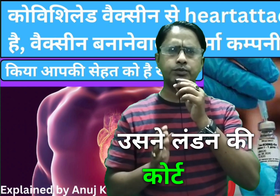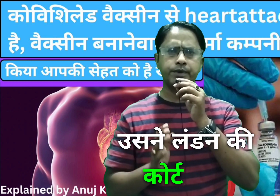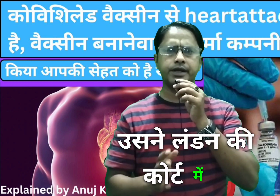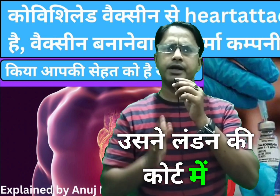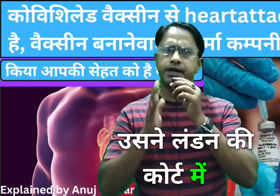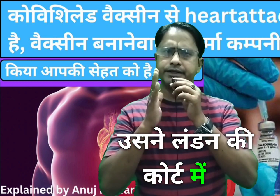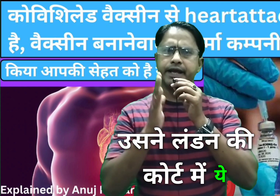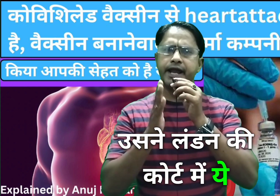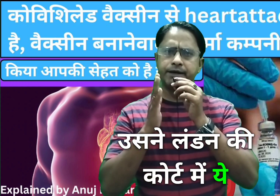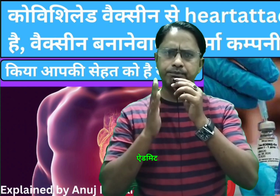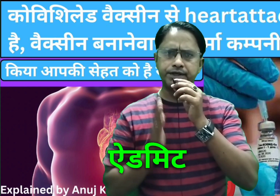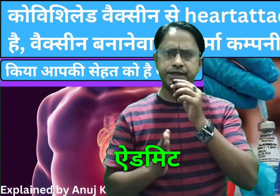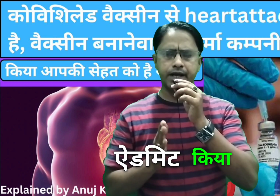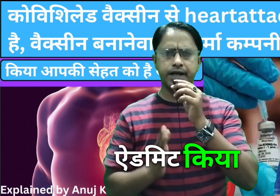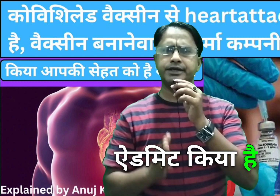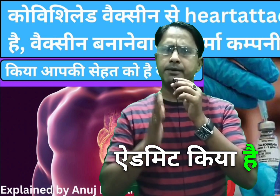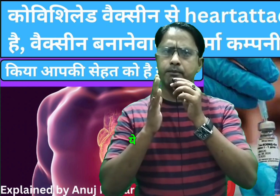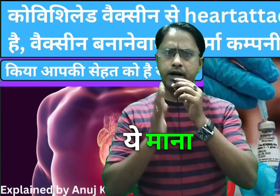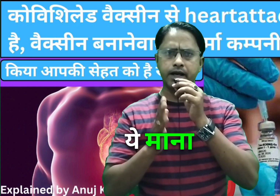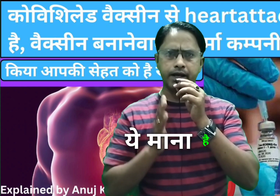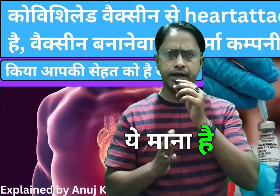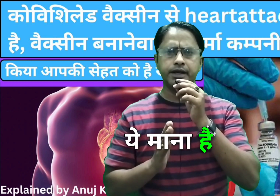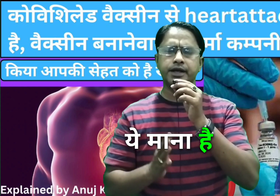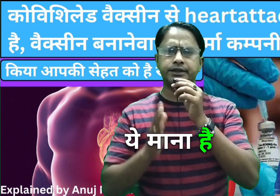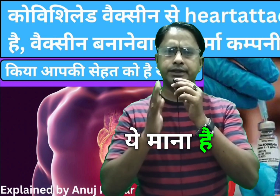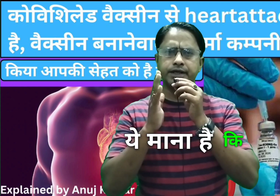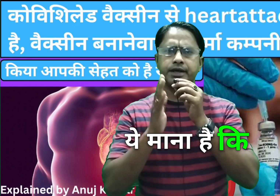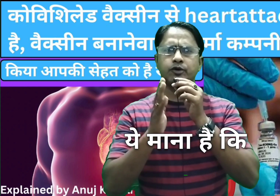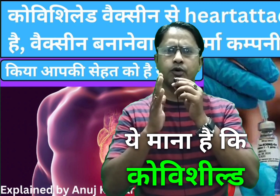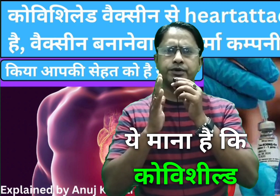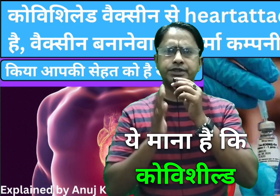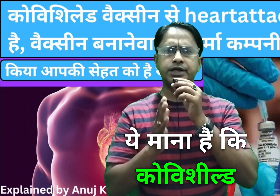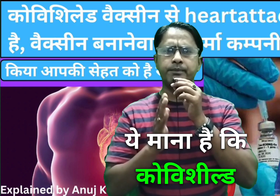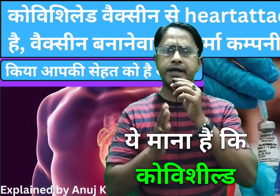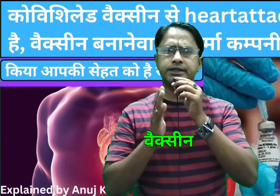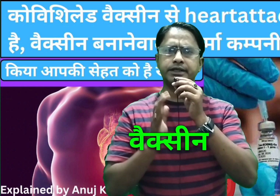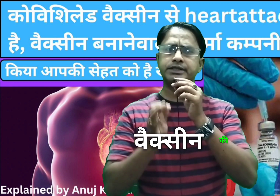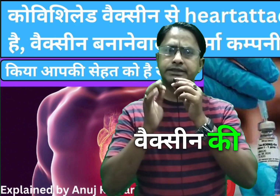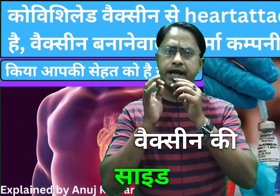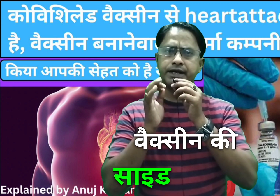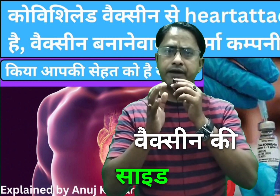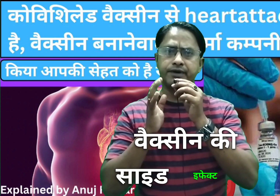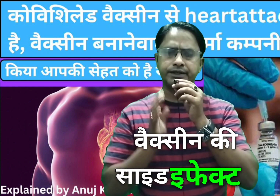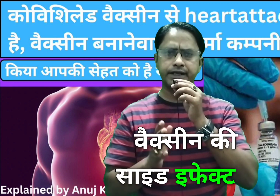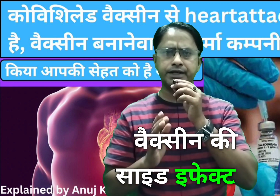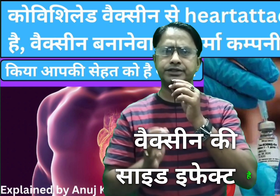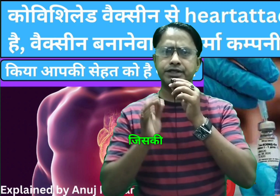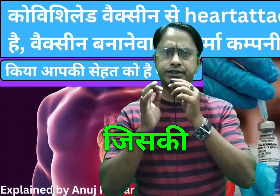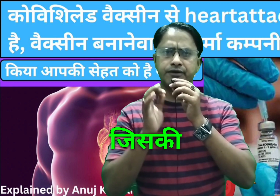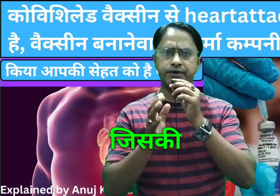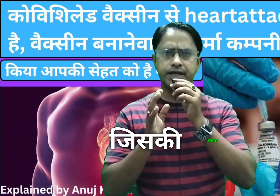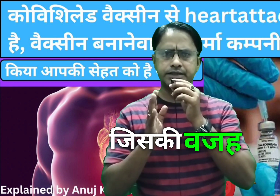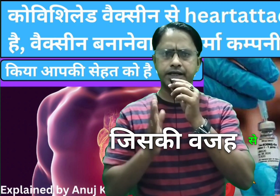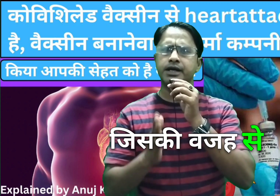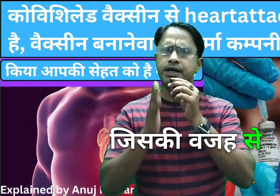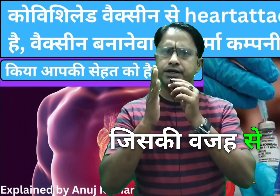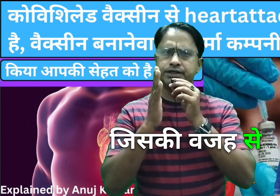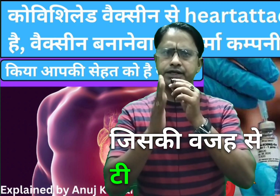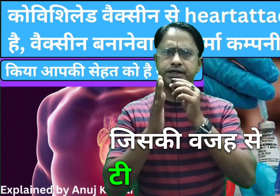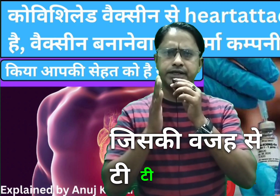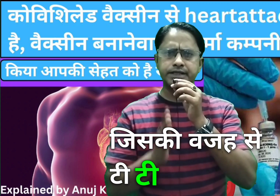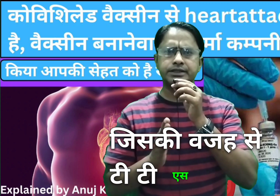के कोर्ट में ये एडमिट किया है, ये माना है कि कोविशील्ड वैक्सीन के साइड इफ़ेक्ट है, जिसकी वजह